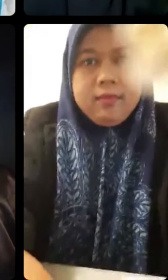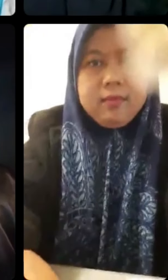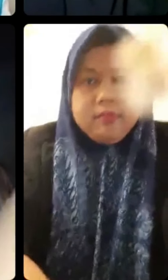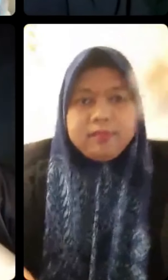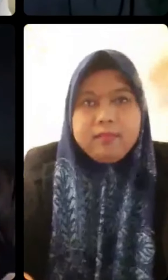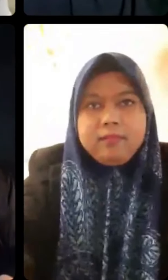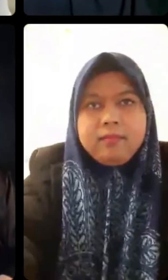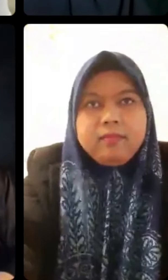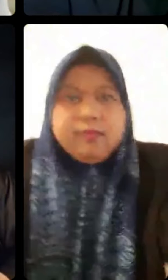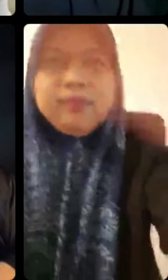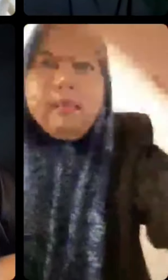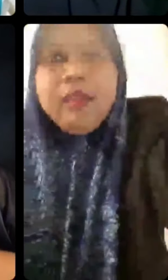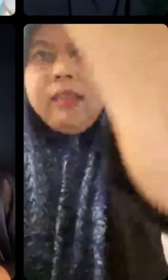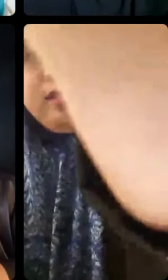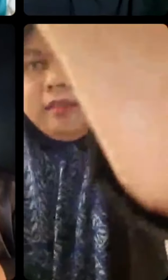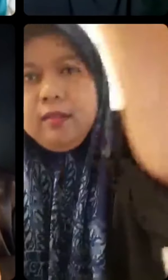Okay.